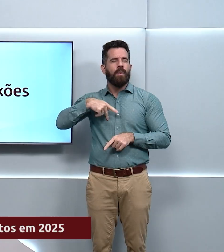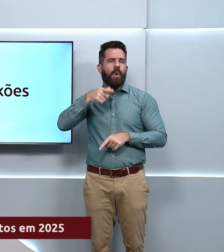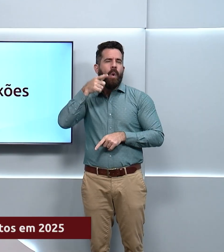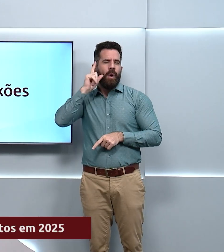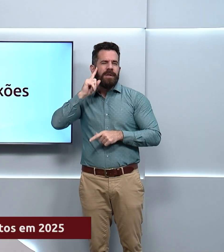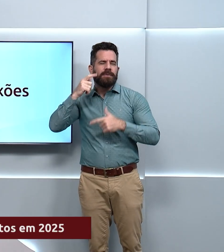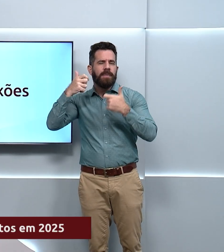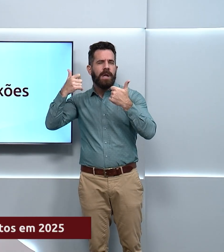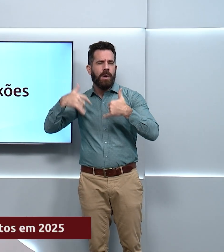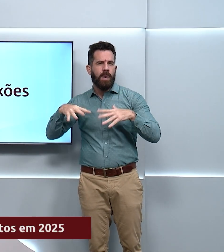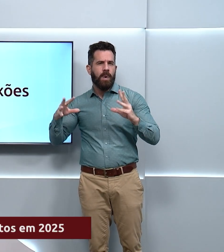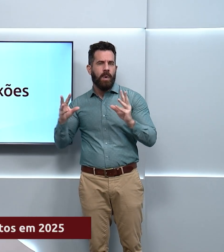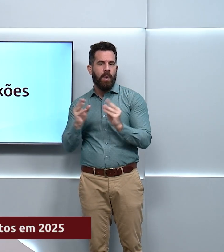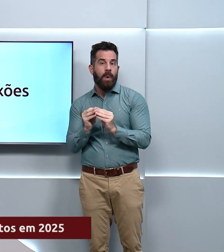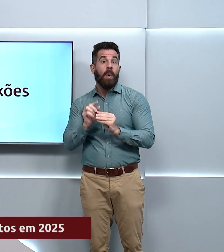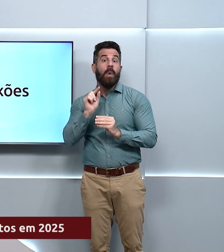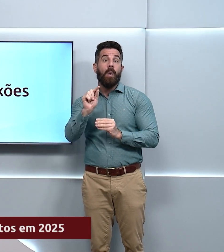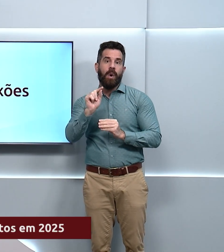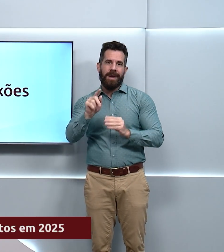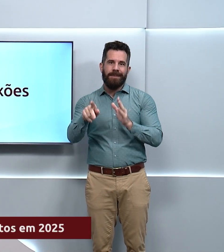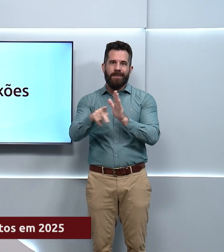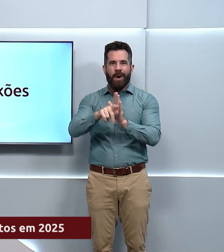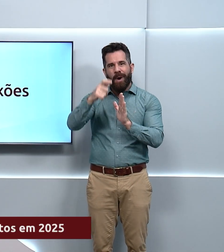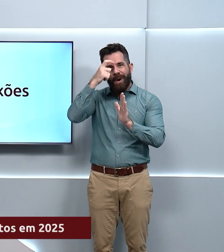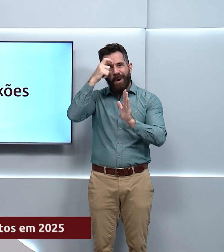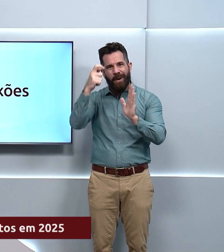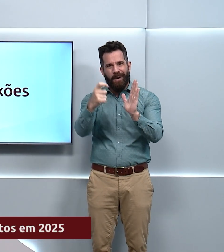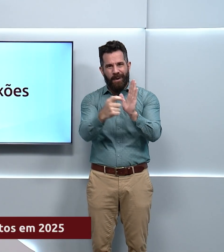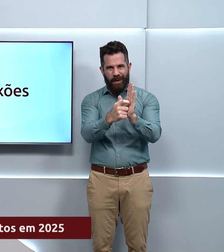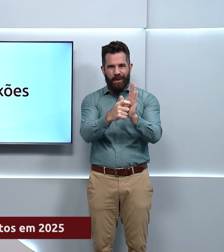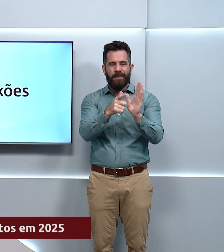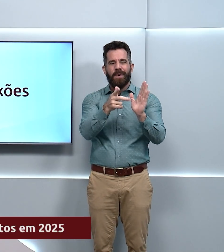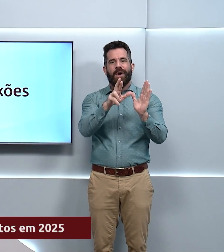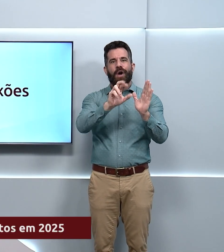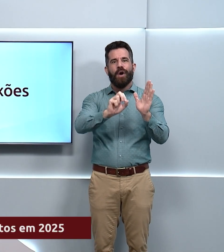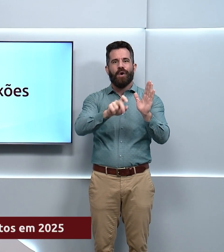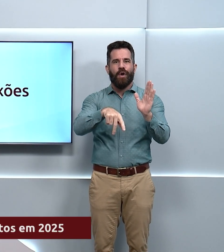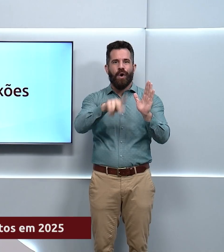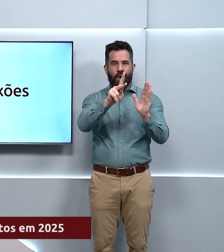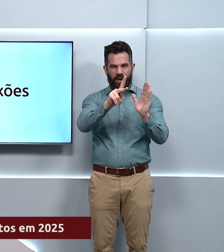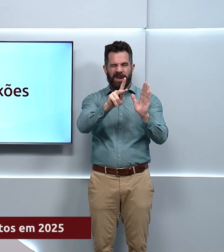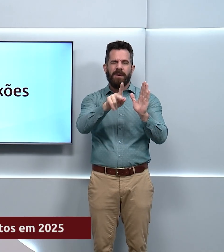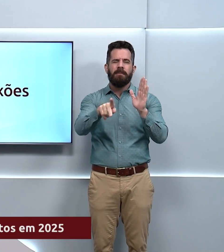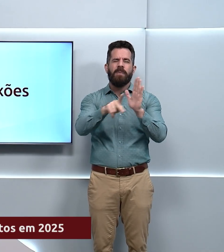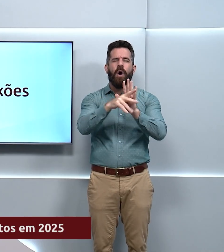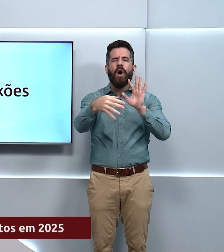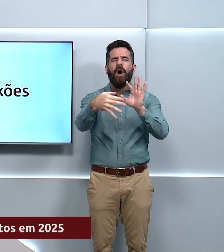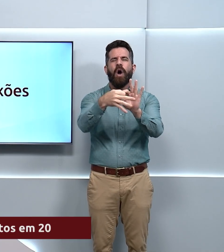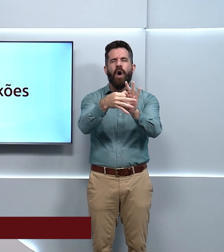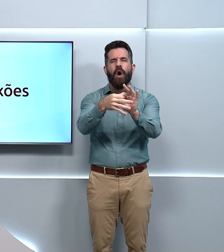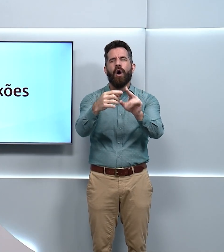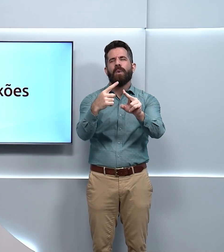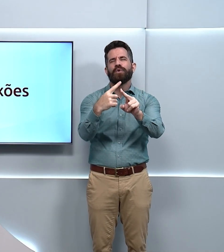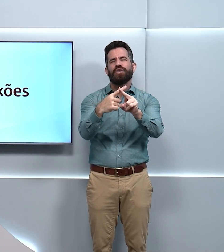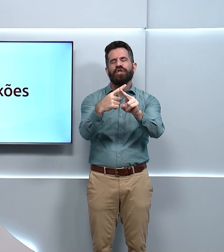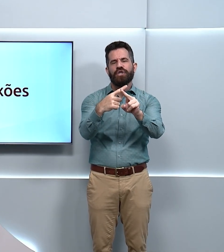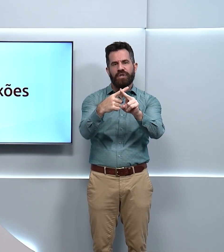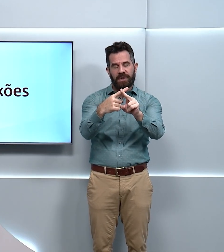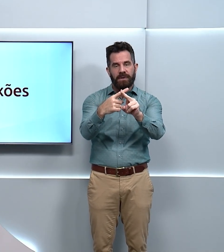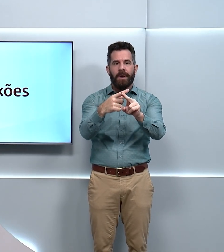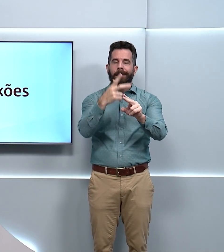tenta impedir que a ferramenta de inteligência artificial, o Grok, da rede social X, seja usada de